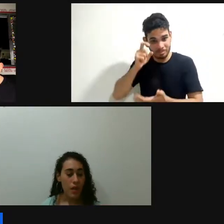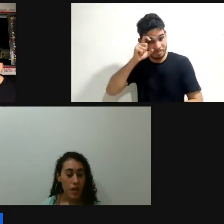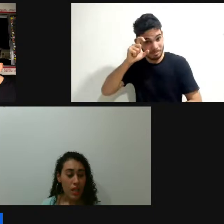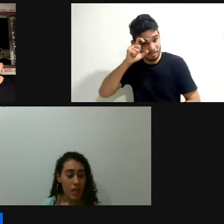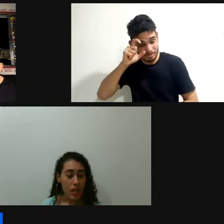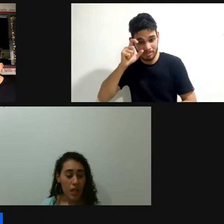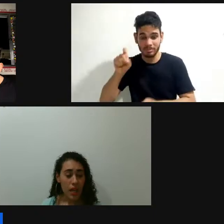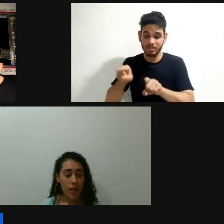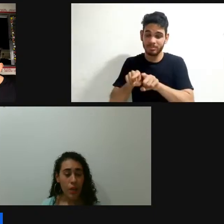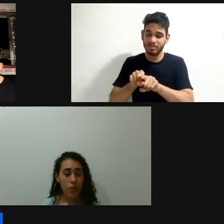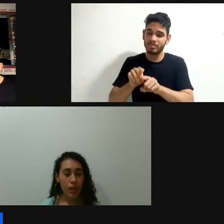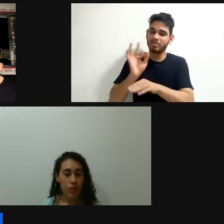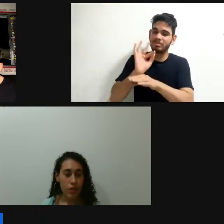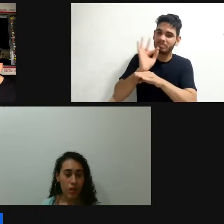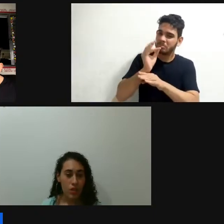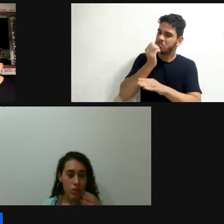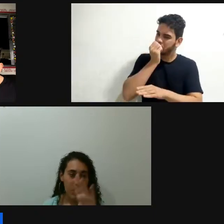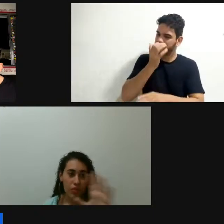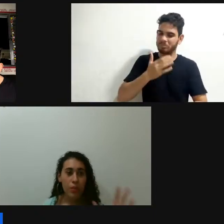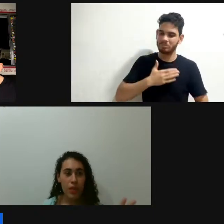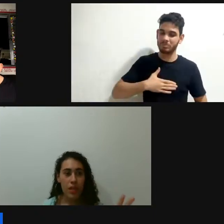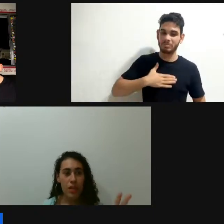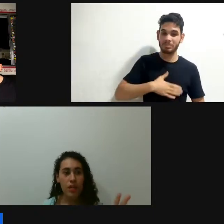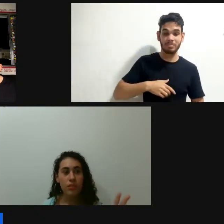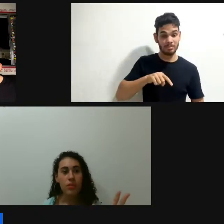assistir. E ele conta a história de